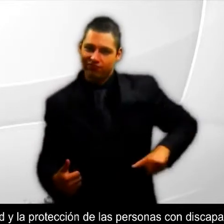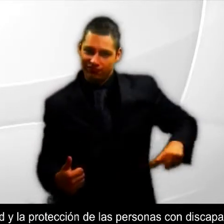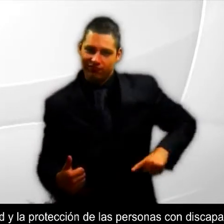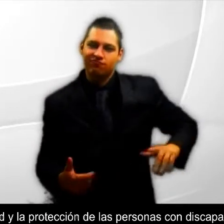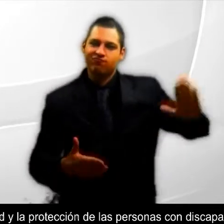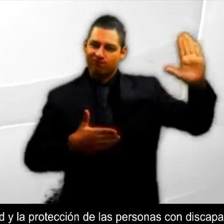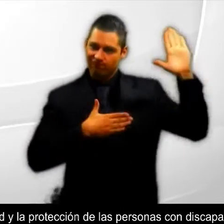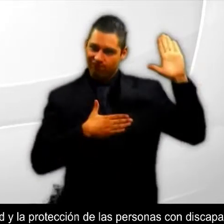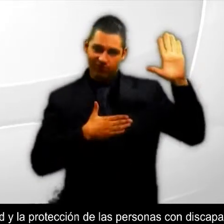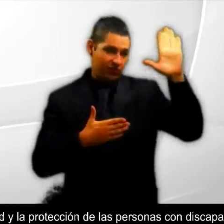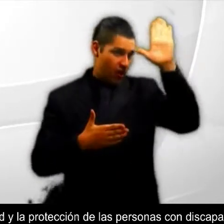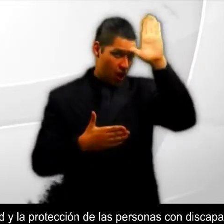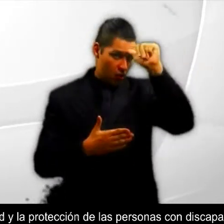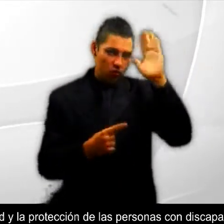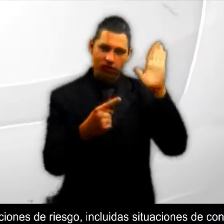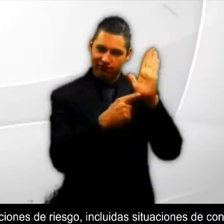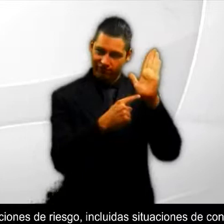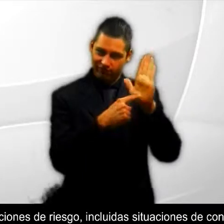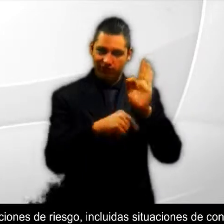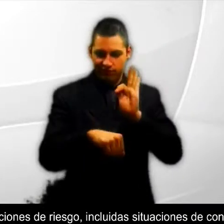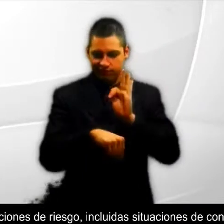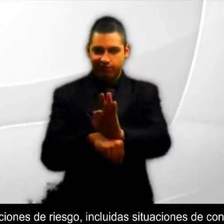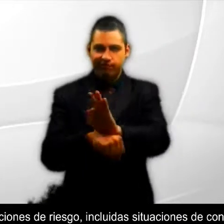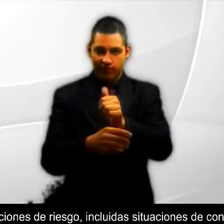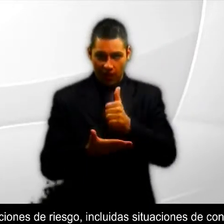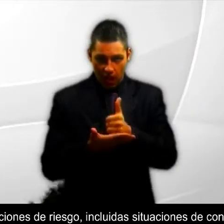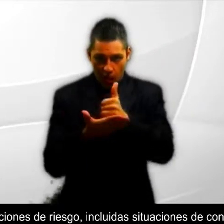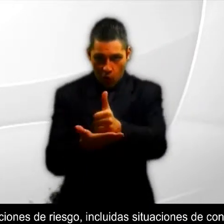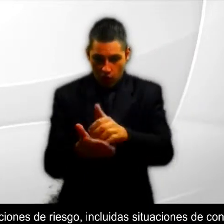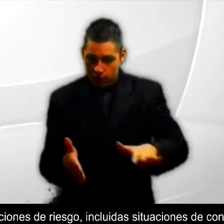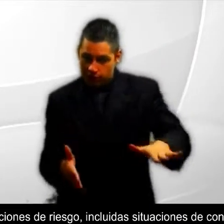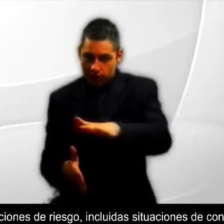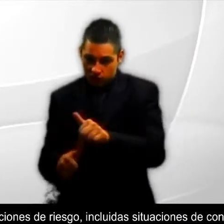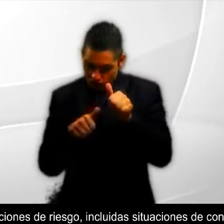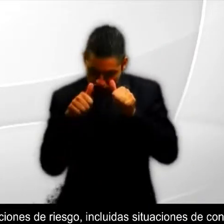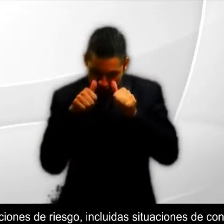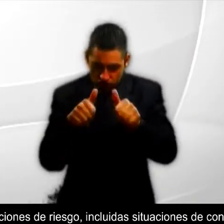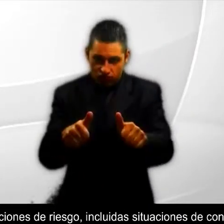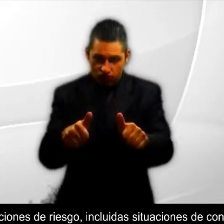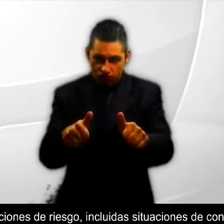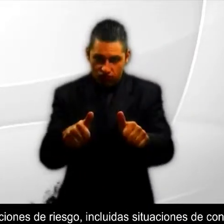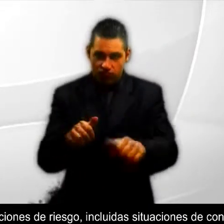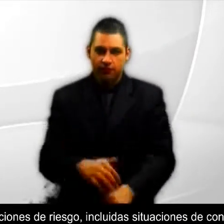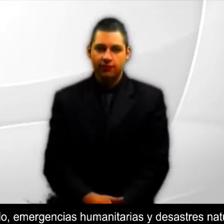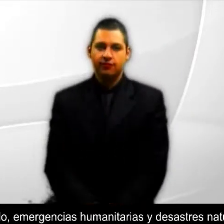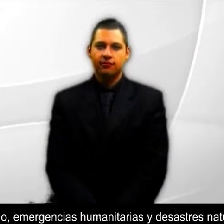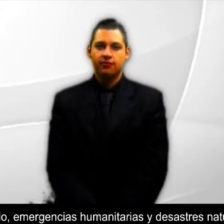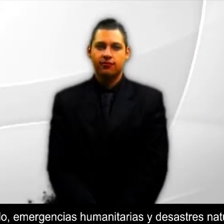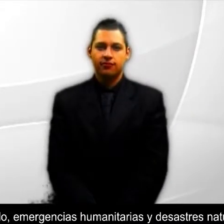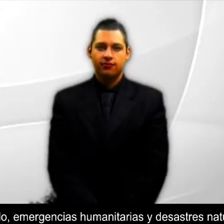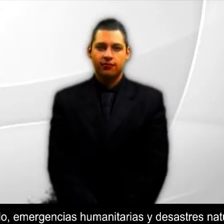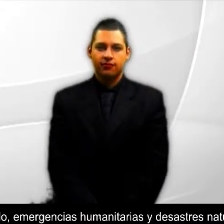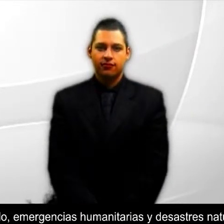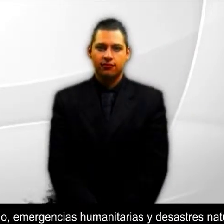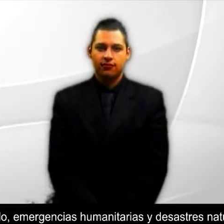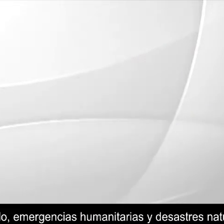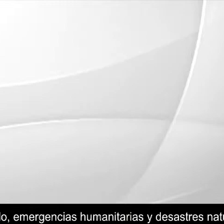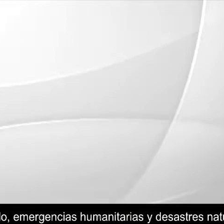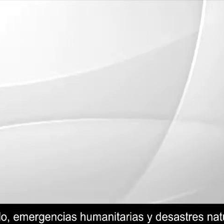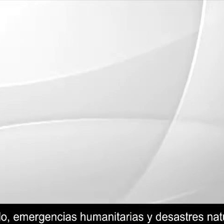protección de las personas con discapacidad en situaciones de riesgo, incluidas situaciones de conflicto armado, emergencias humanitarias y